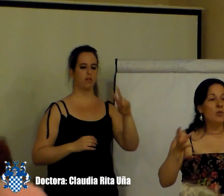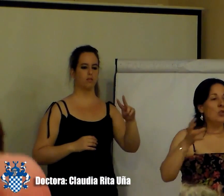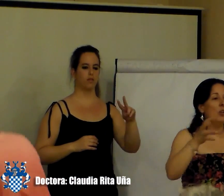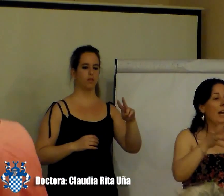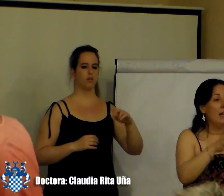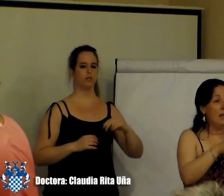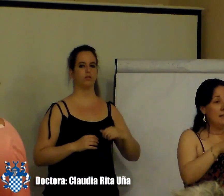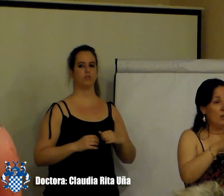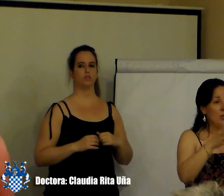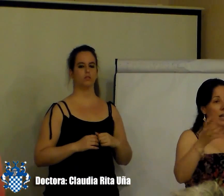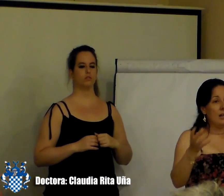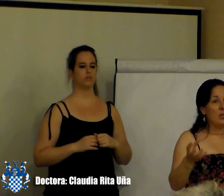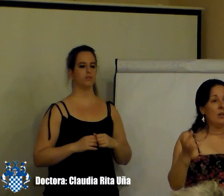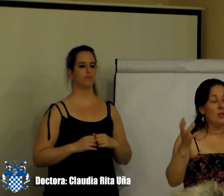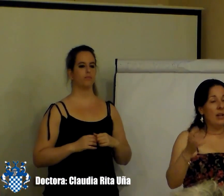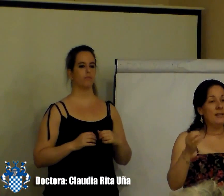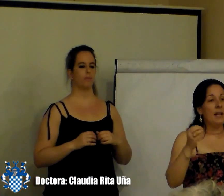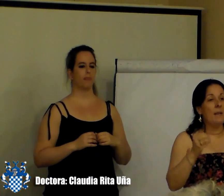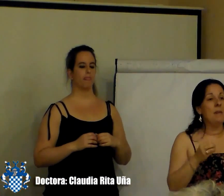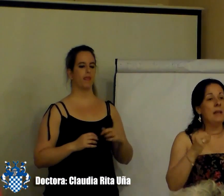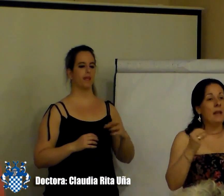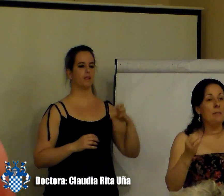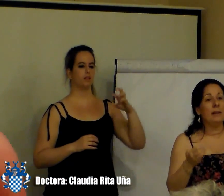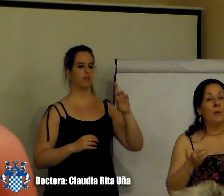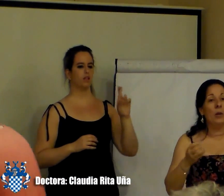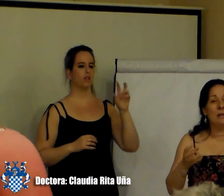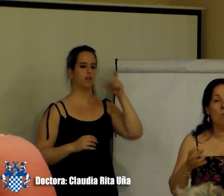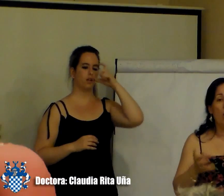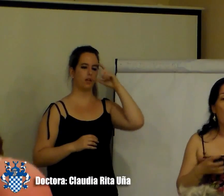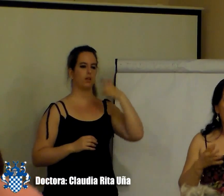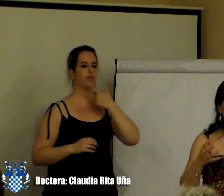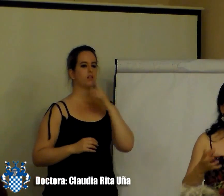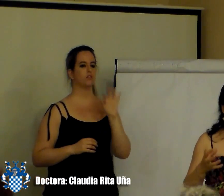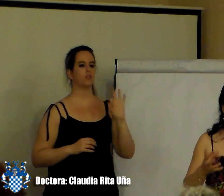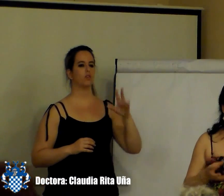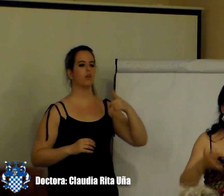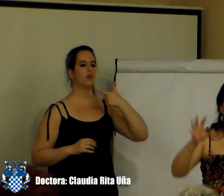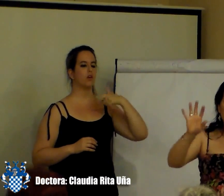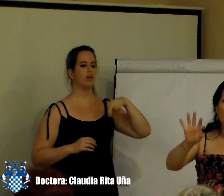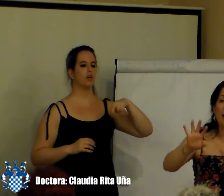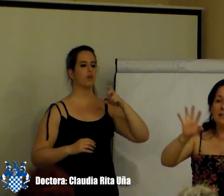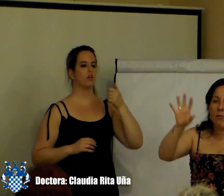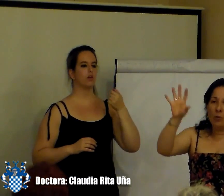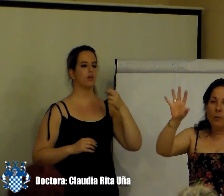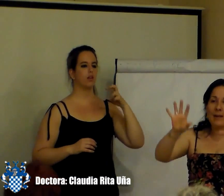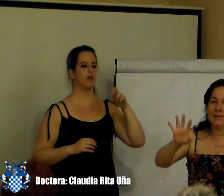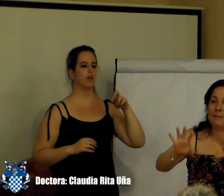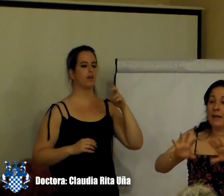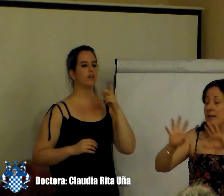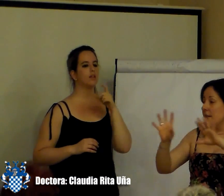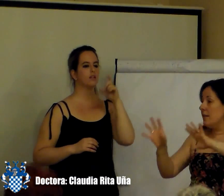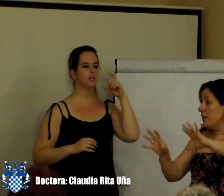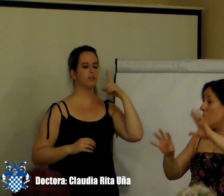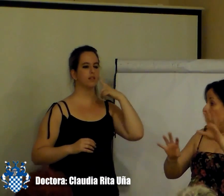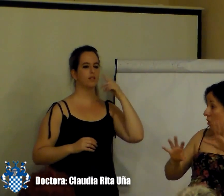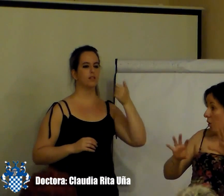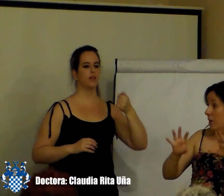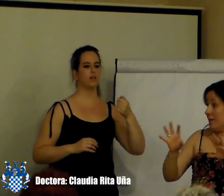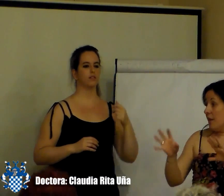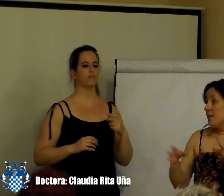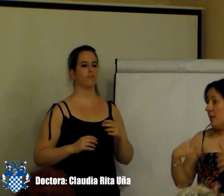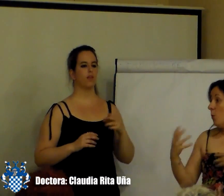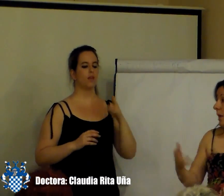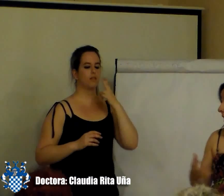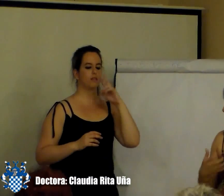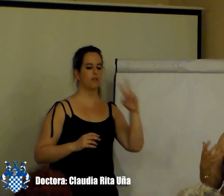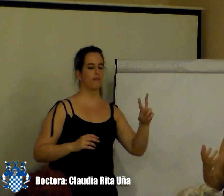resonancia funcionales, o sea que son resonancias que miden el metabolismo adentro del cerebro y uno ve las imágenes en distintos